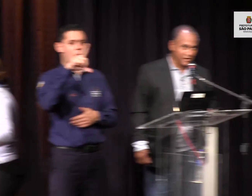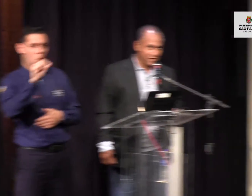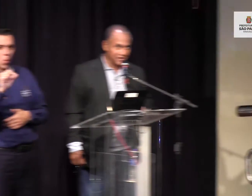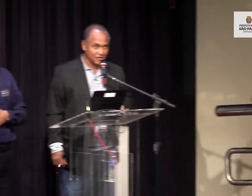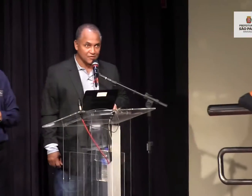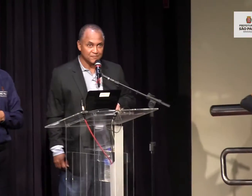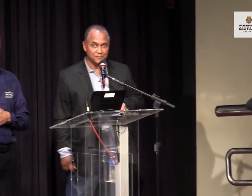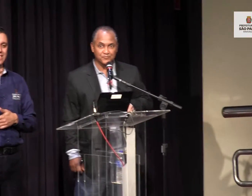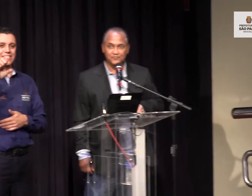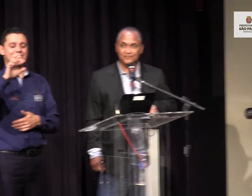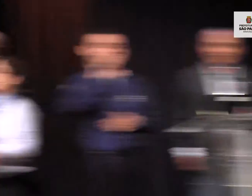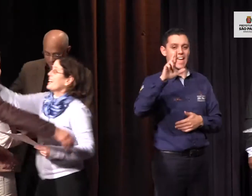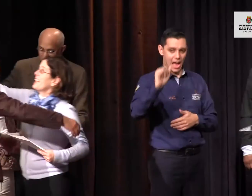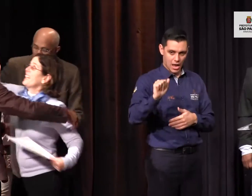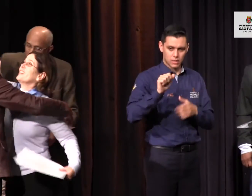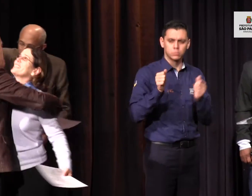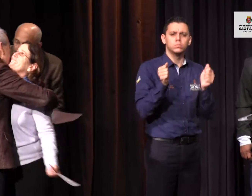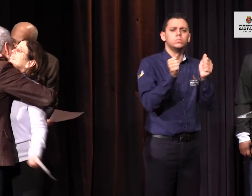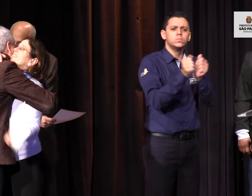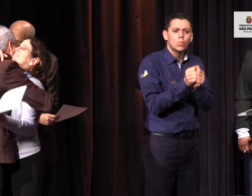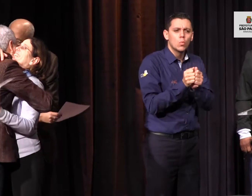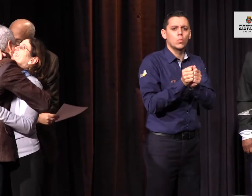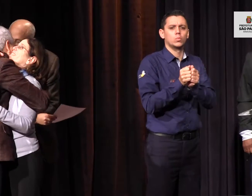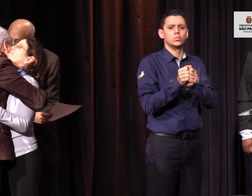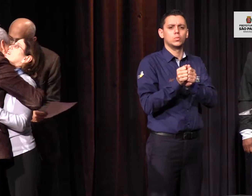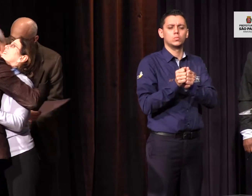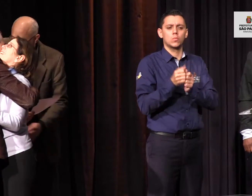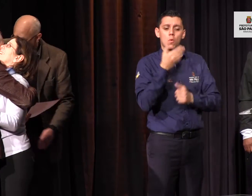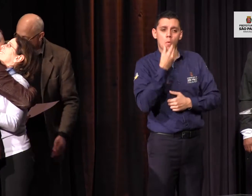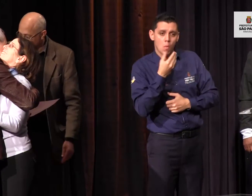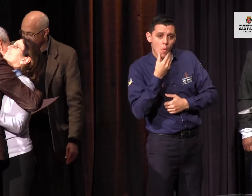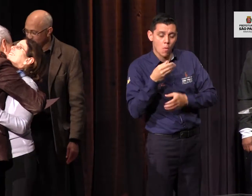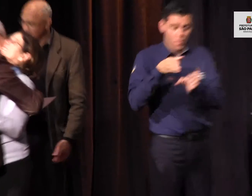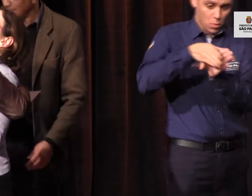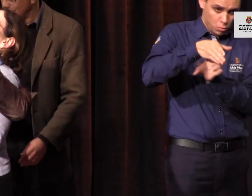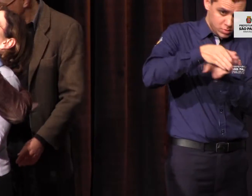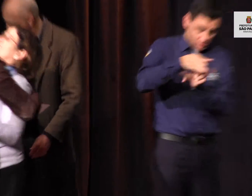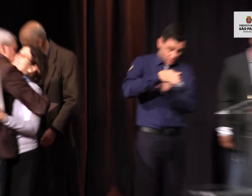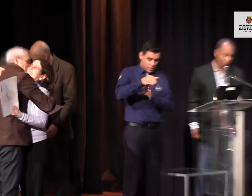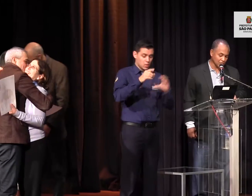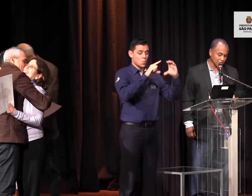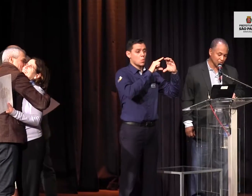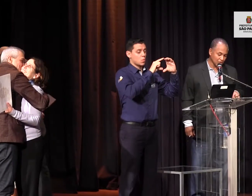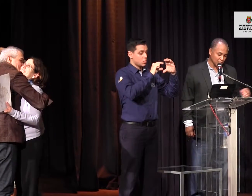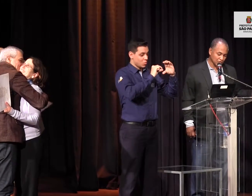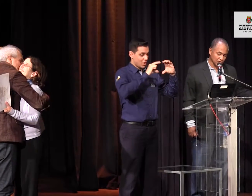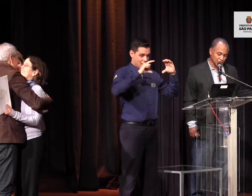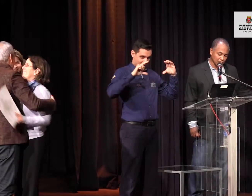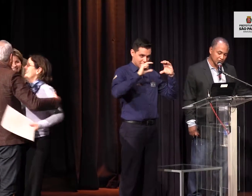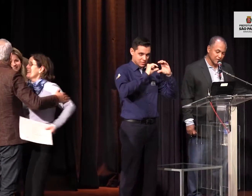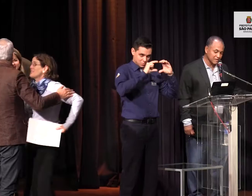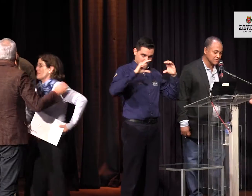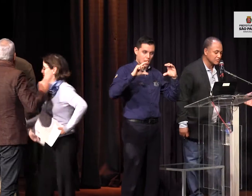juntamente com a comscore o conselheiro do cresce de capela do socorro o